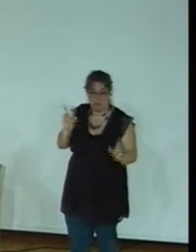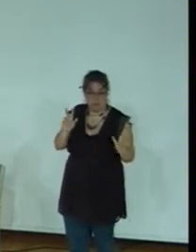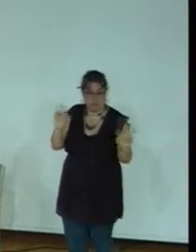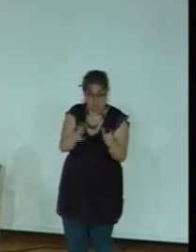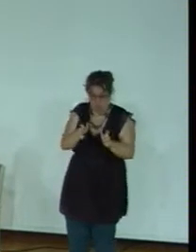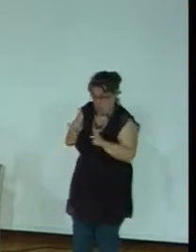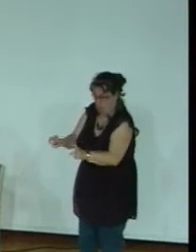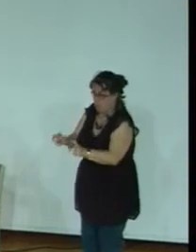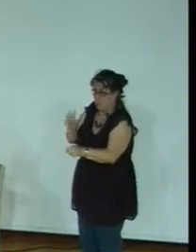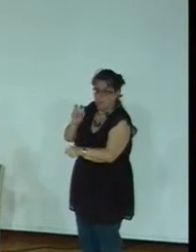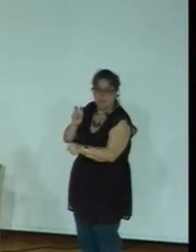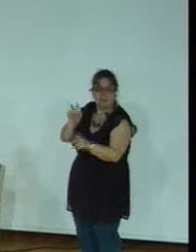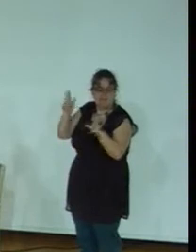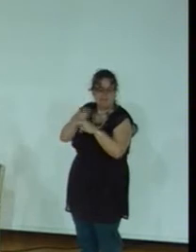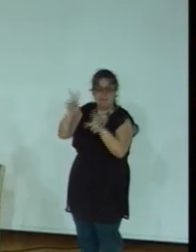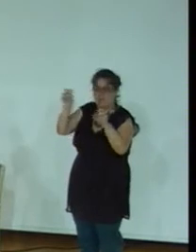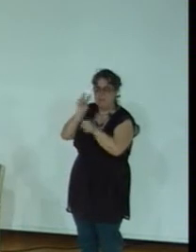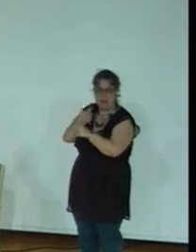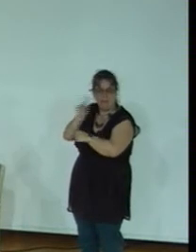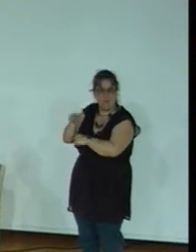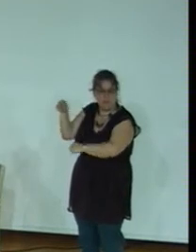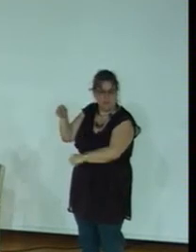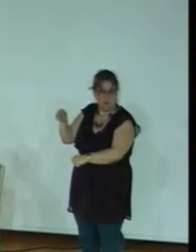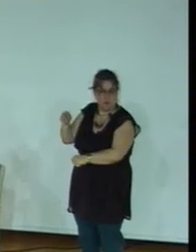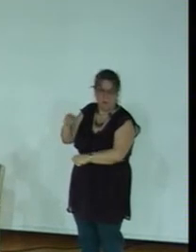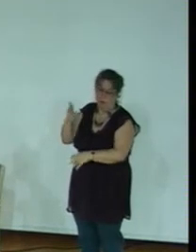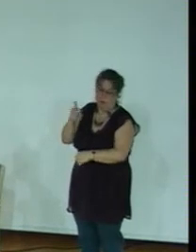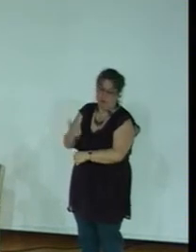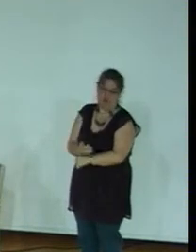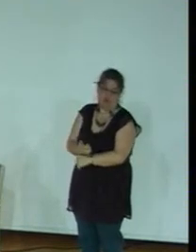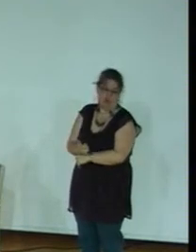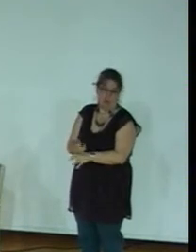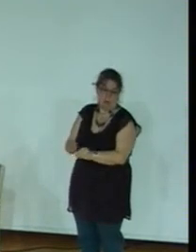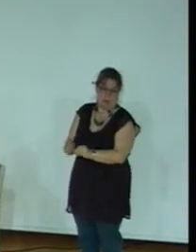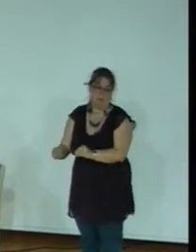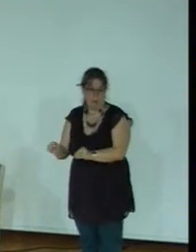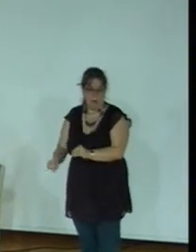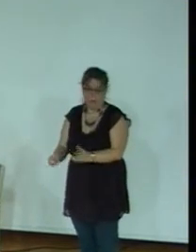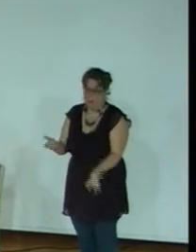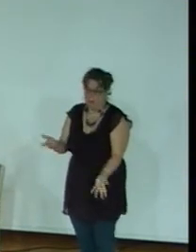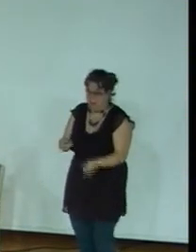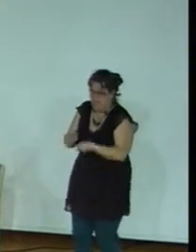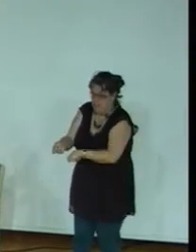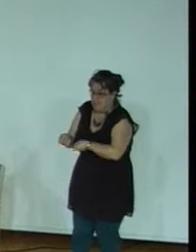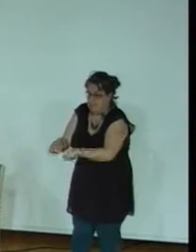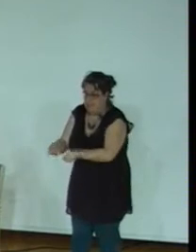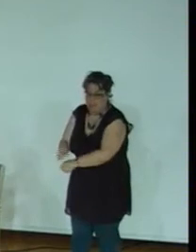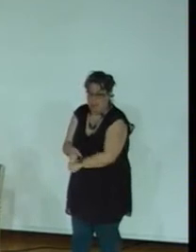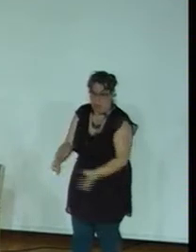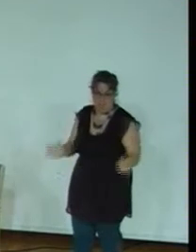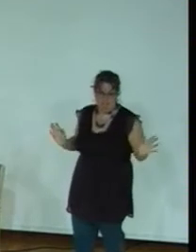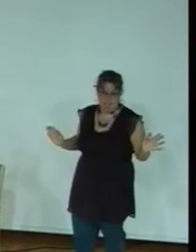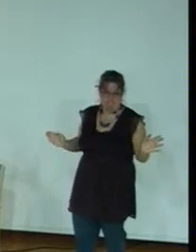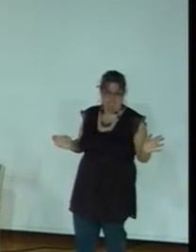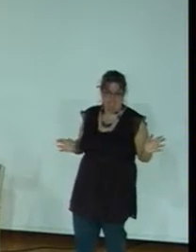Ça, le risque était bien réel. Mais les policiers n'ont pas de moyens de coercition pour vous forcer à communiquer ou à transmettre un mot de passe. Ça,